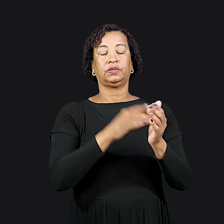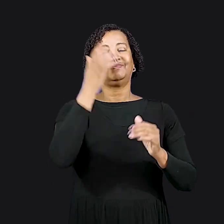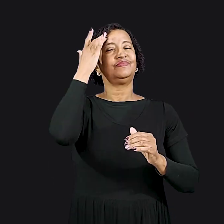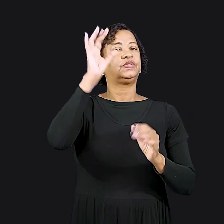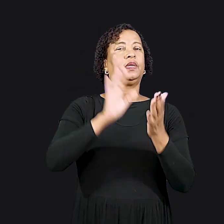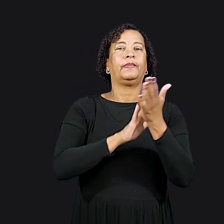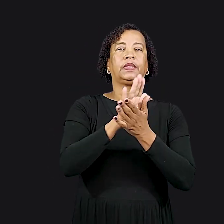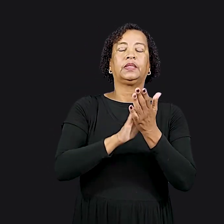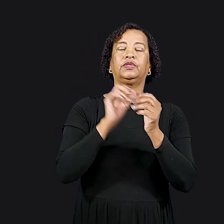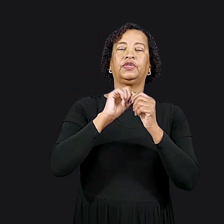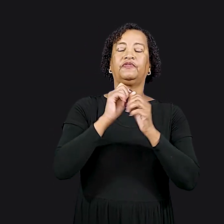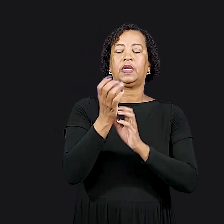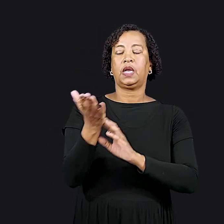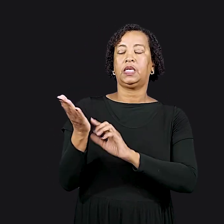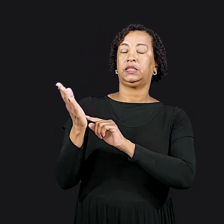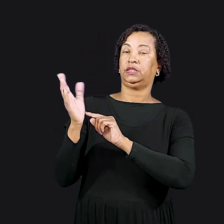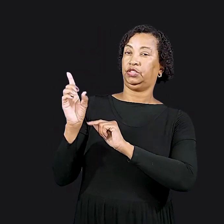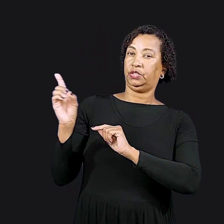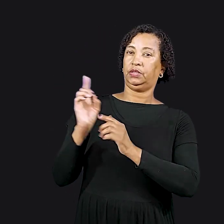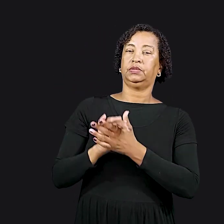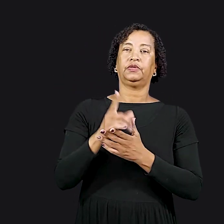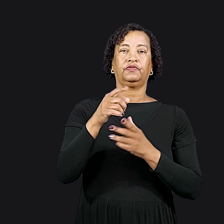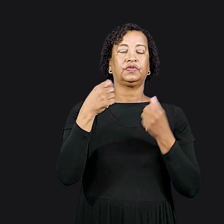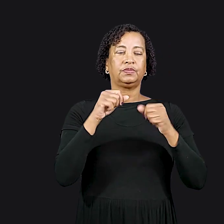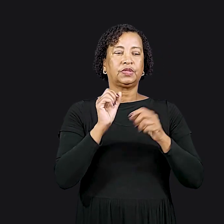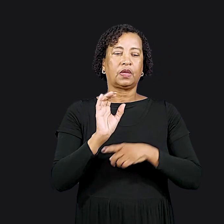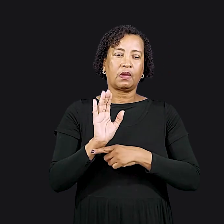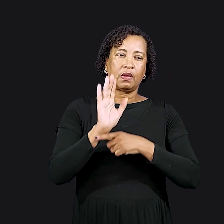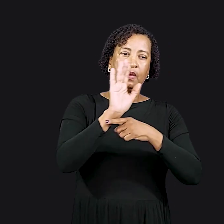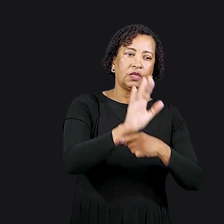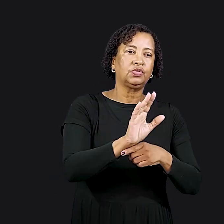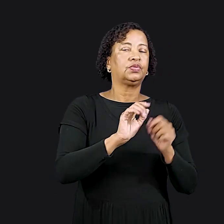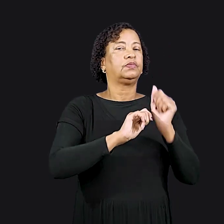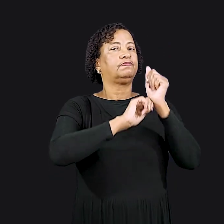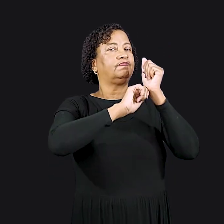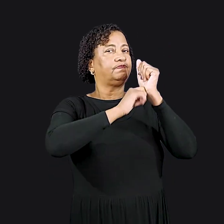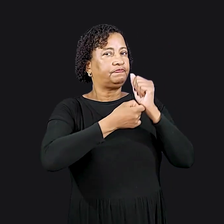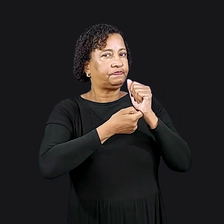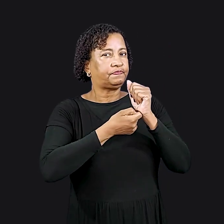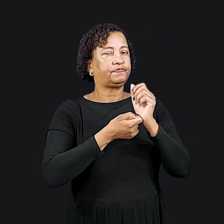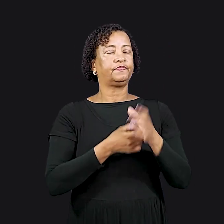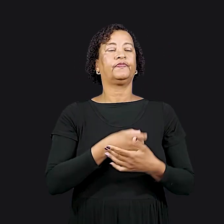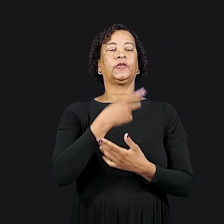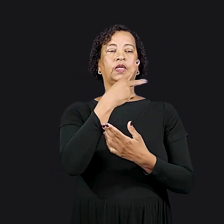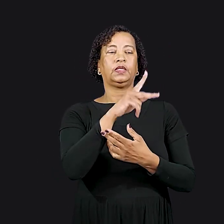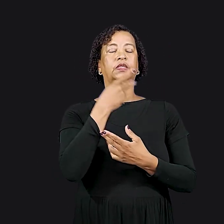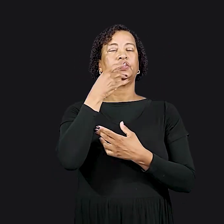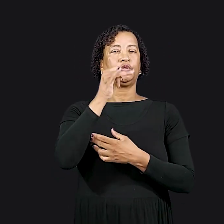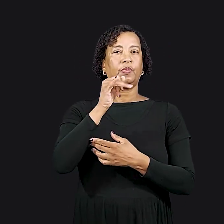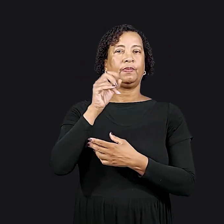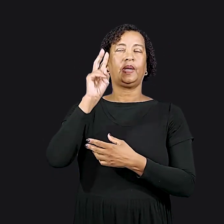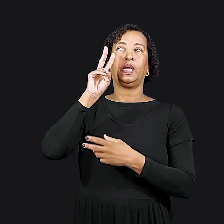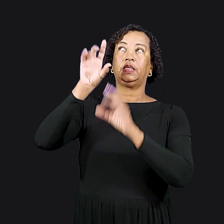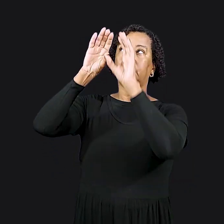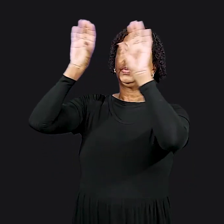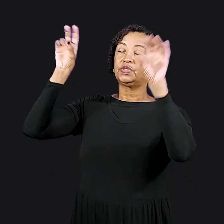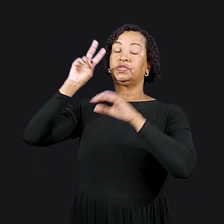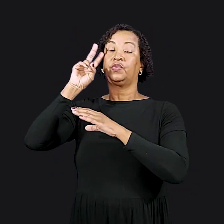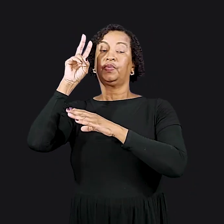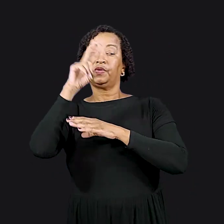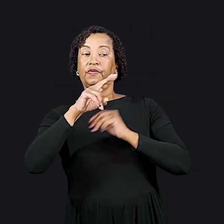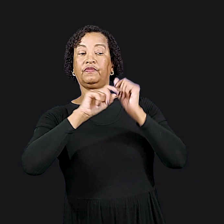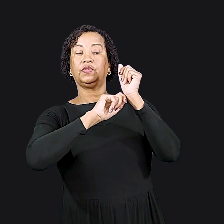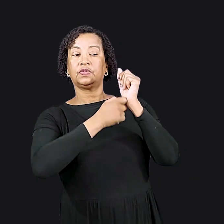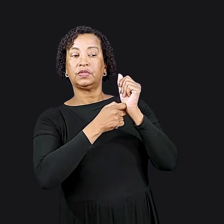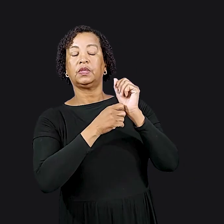esquerda não saiba o que está fazendo a direita, de forma que você preste ajuda em segredo. E seu pai, que vê o que é